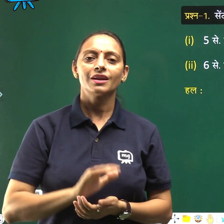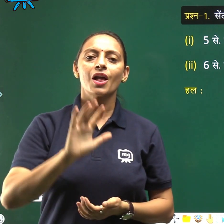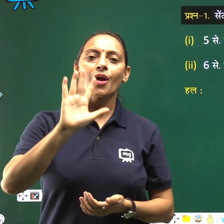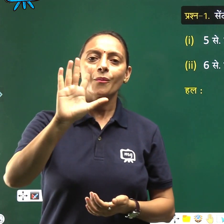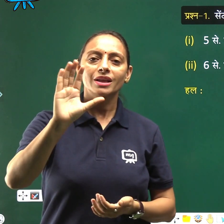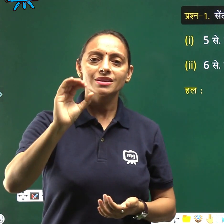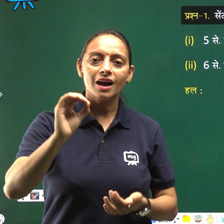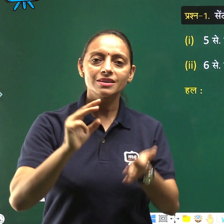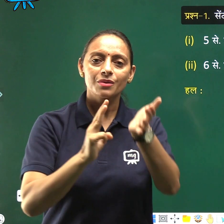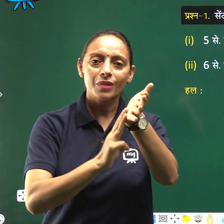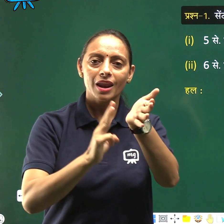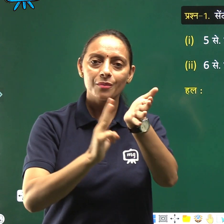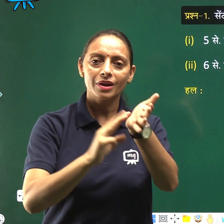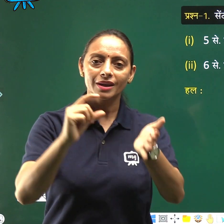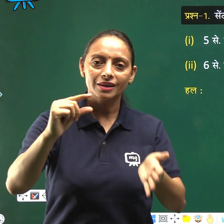50 मिलीमीटर।